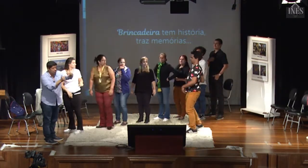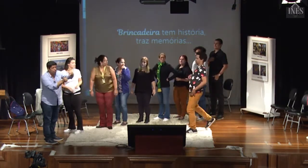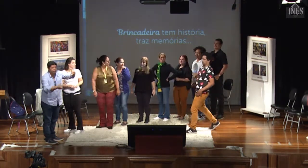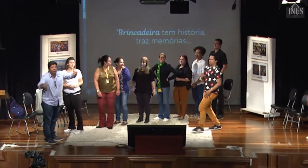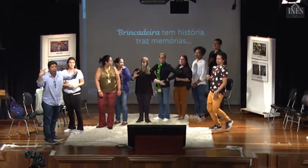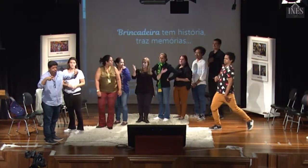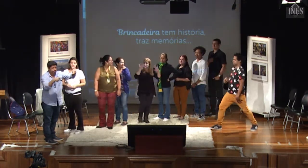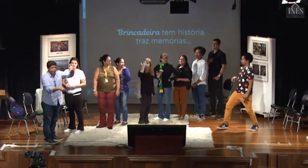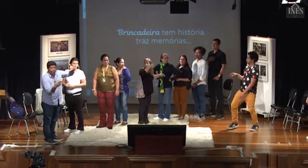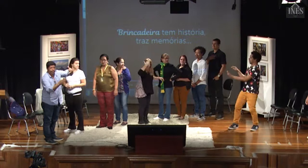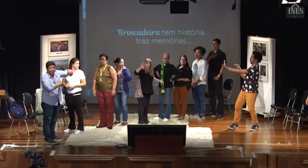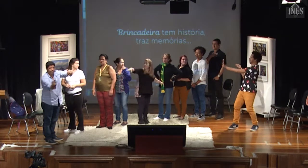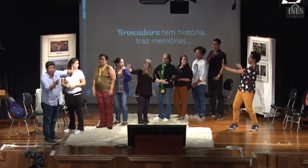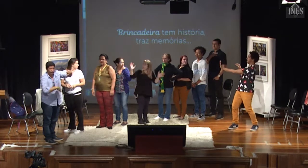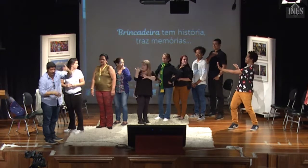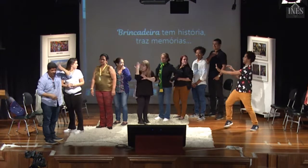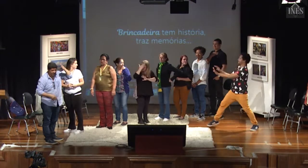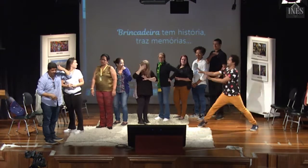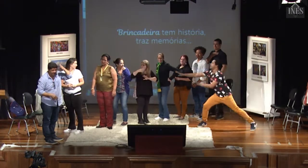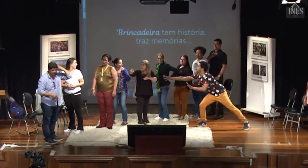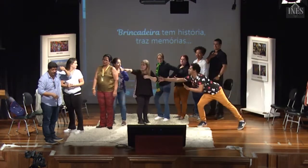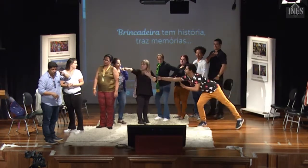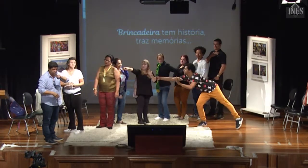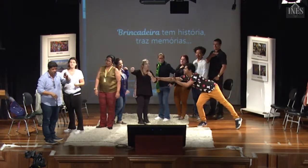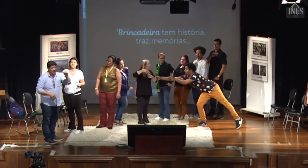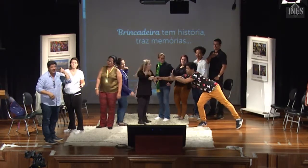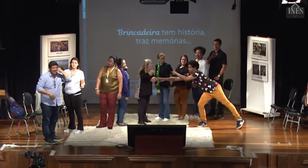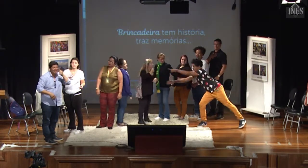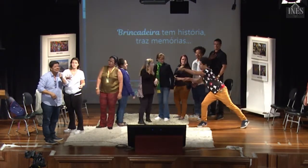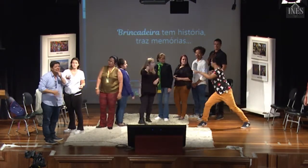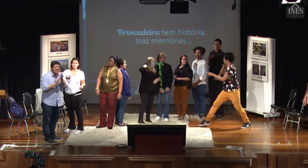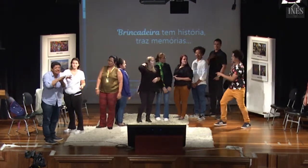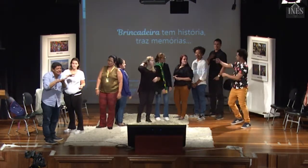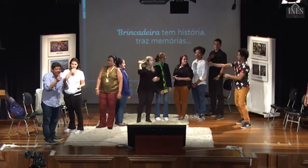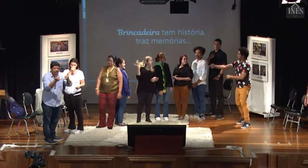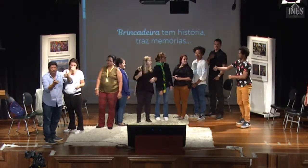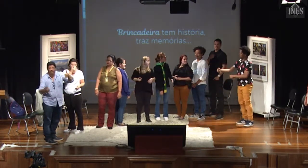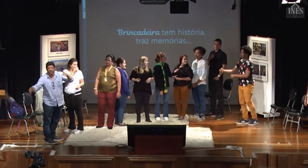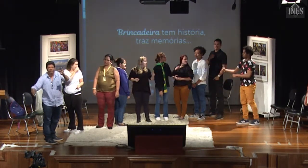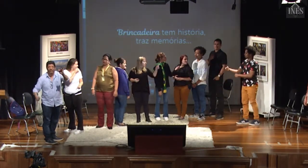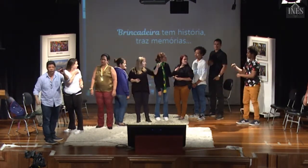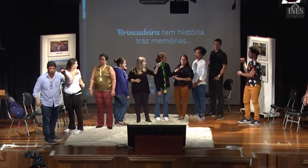Isso chama telefone sem fio. Entenderam? O nome é telefone sem fio.